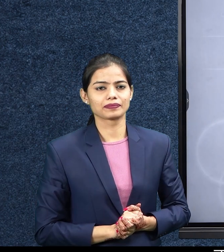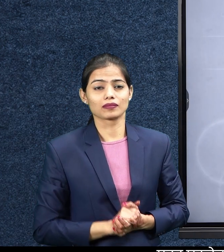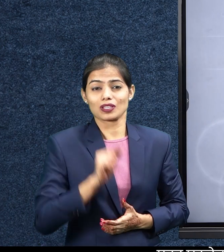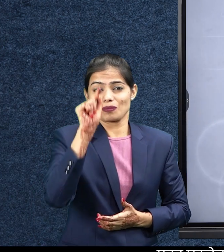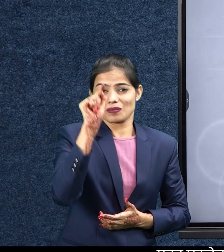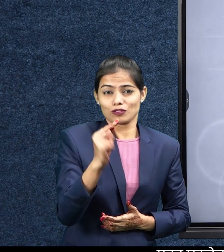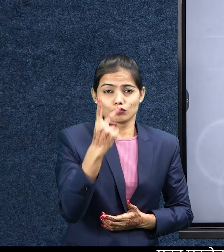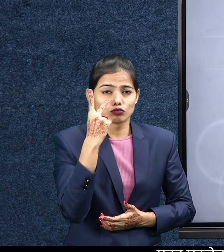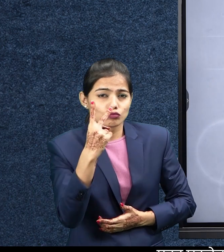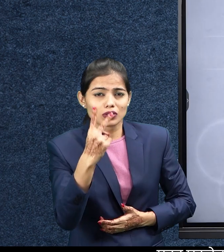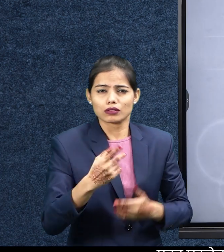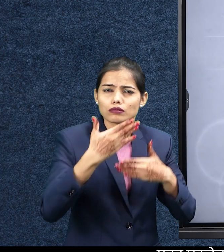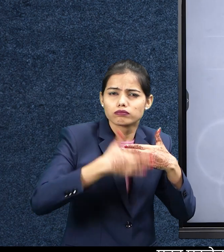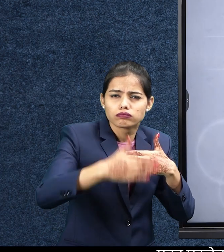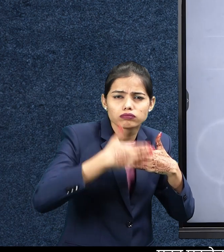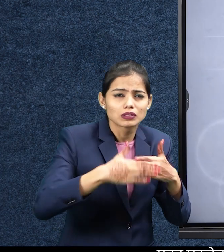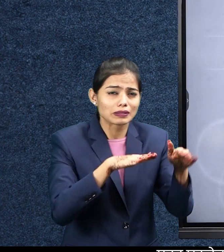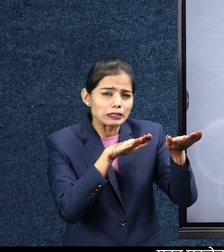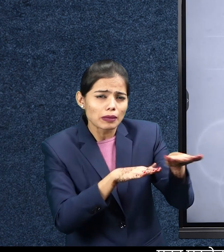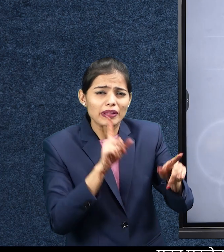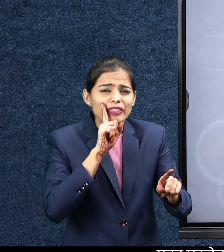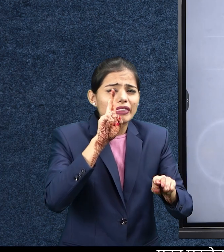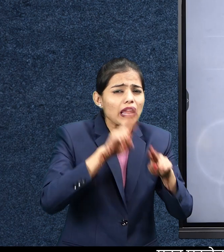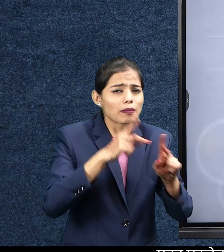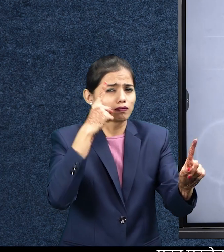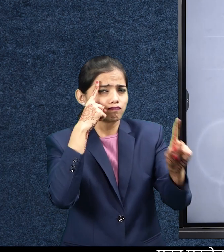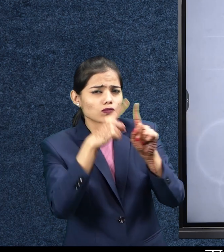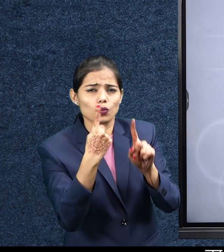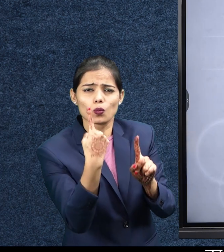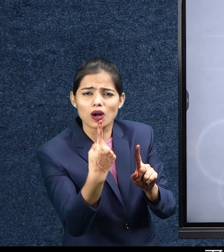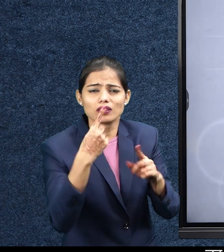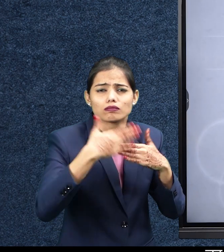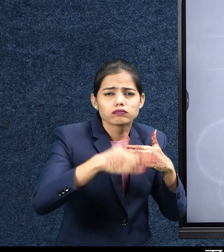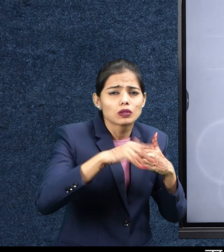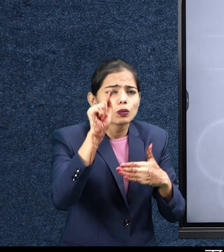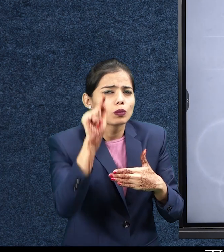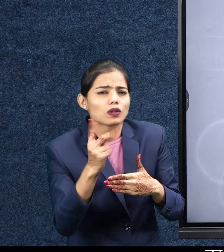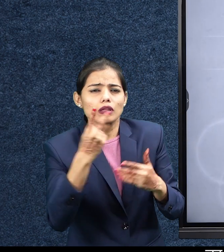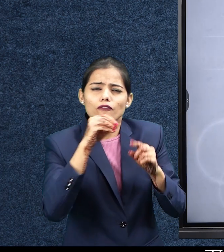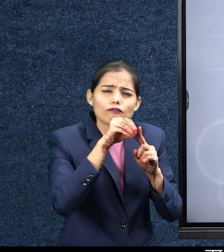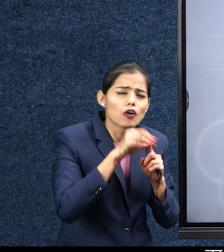एका घटनेचा दुसऱ्या घटनेच्या घटनेवर परिणाम होत असेल तर दोन घटना अवलंबित मानल्या जातात.